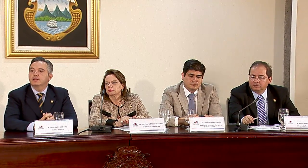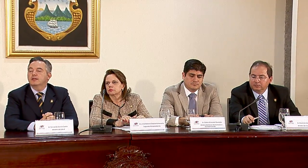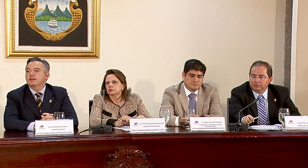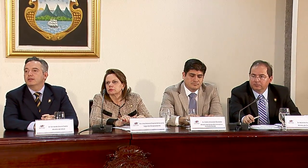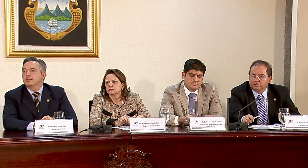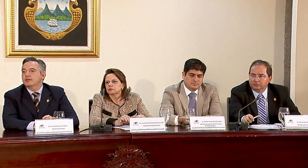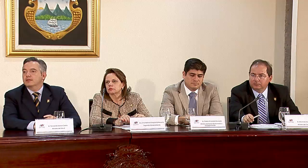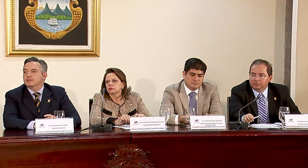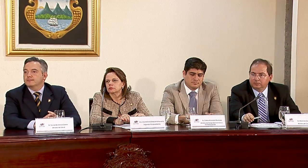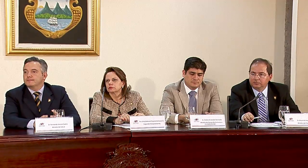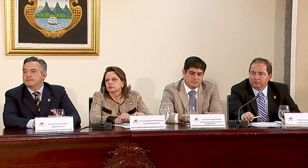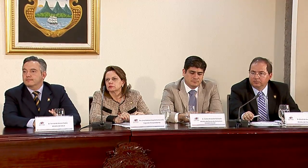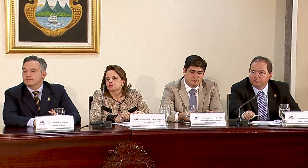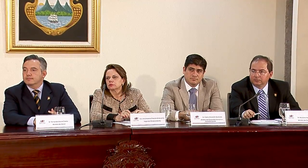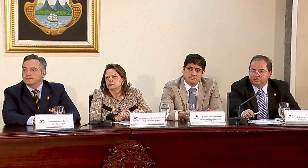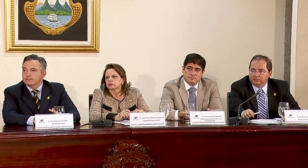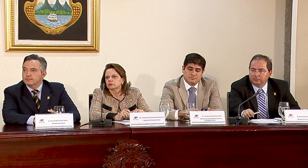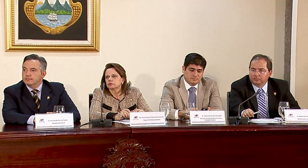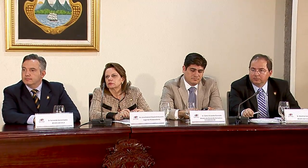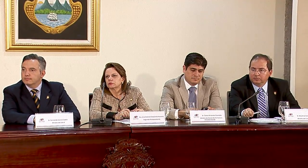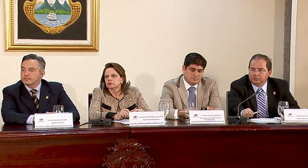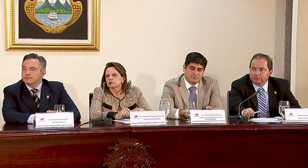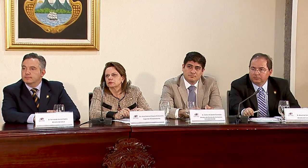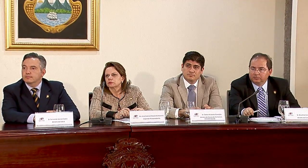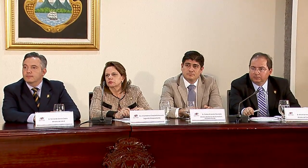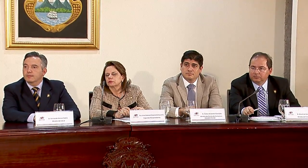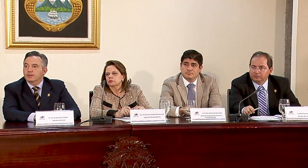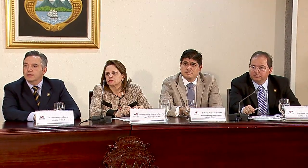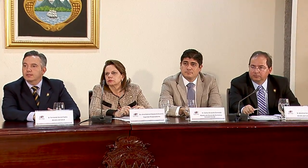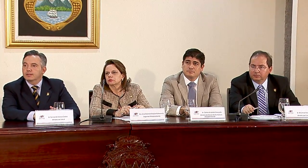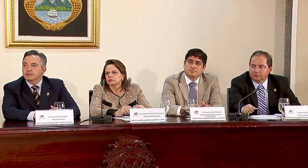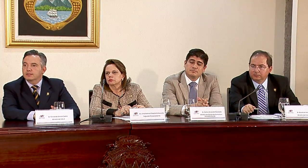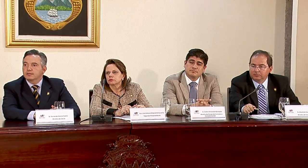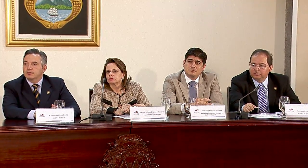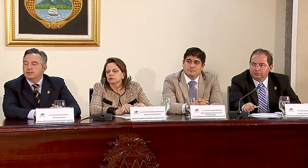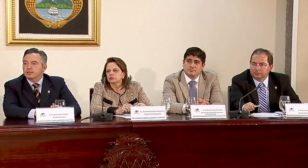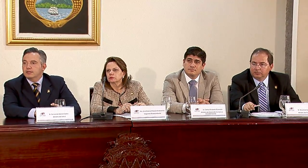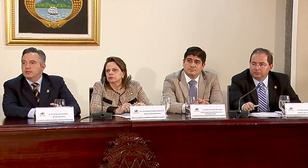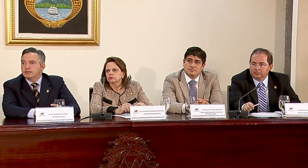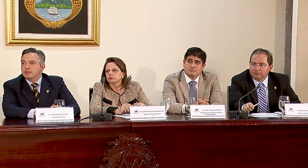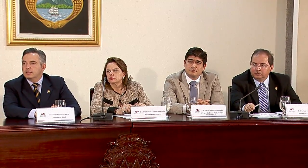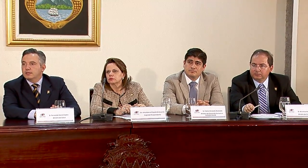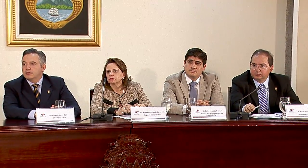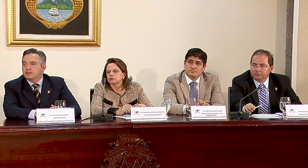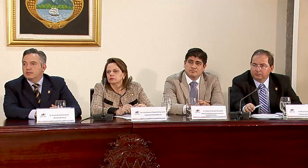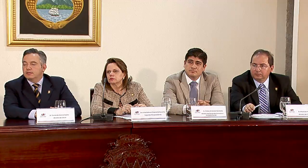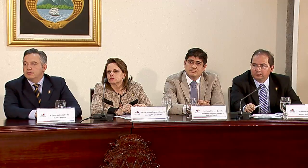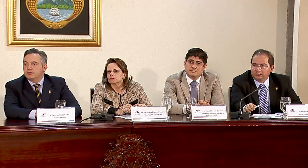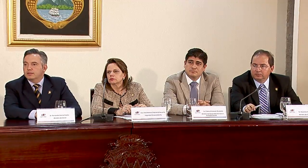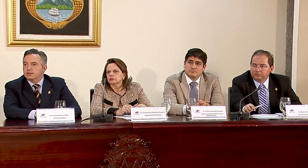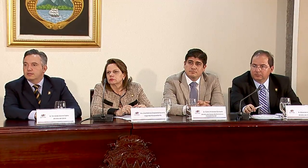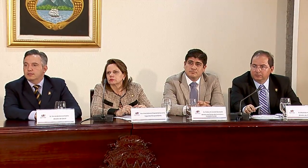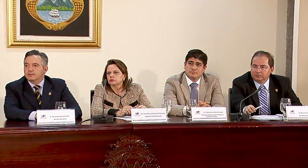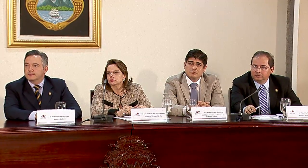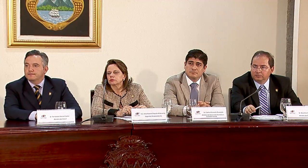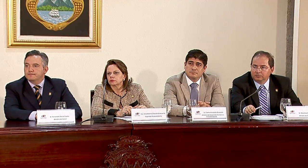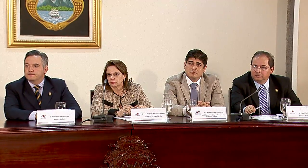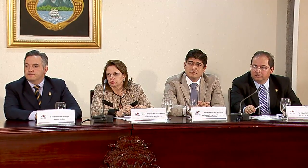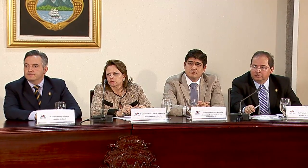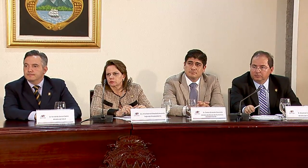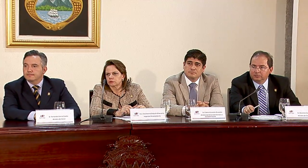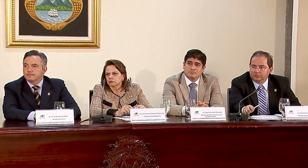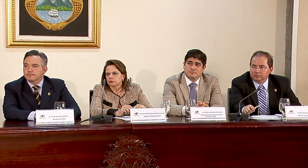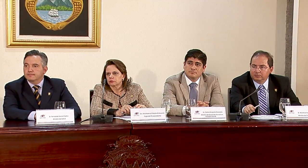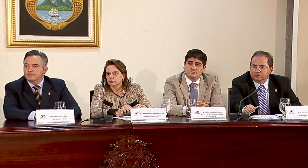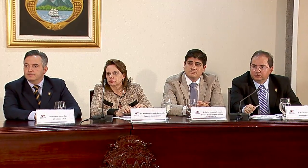varias dudas para ustedes cuatro ustedes son miembros de este gabinete el presidente dijo claro cuando tienen dudas búsqueme